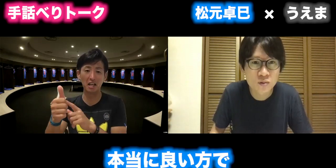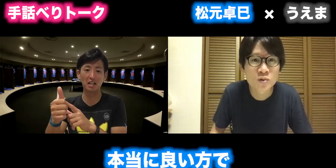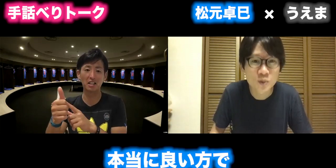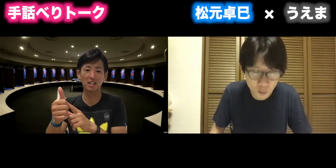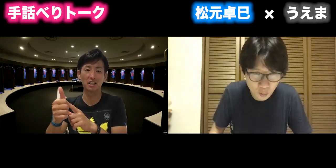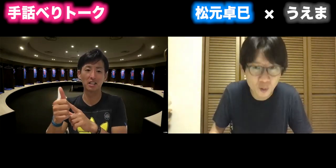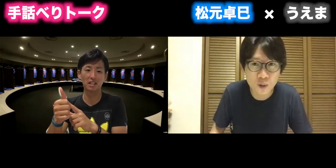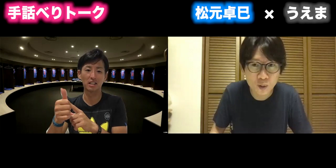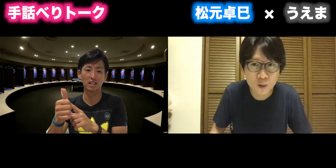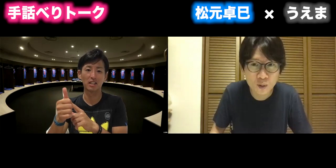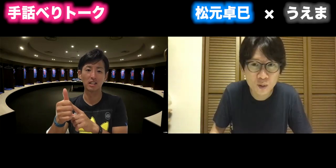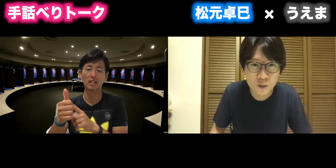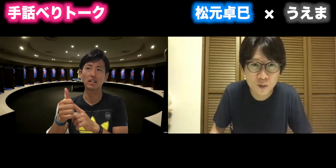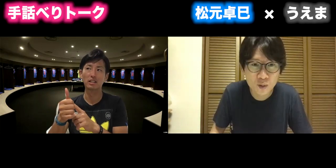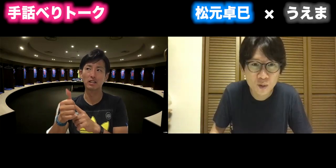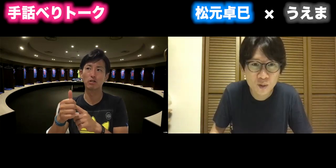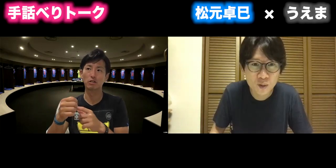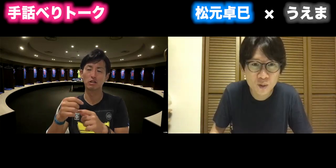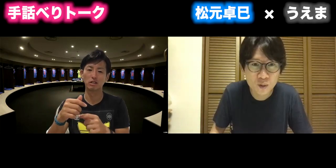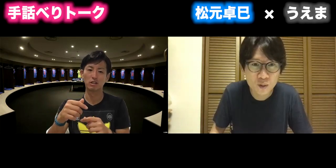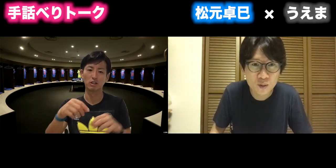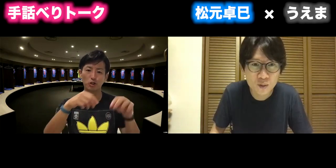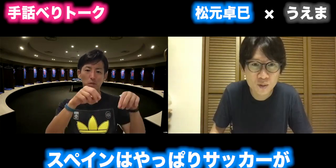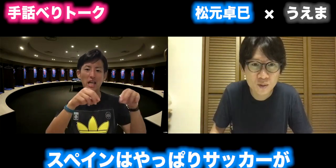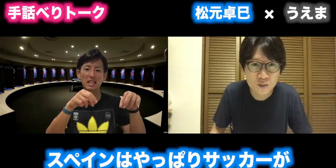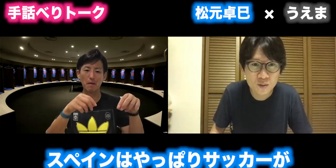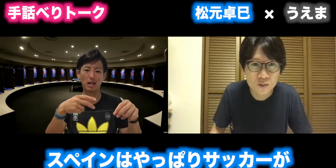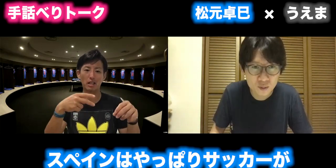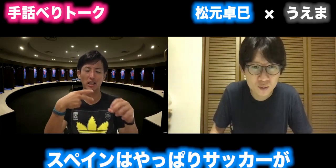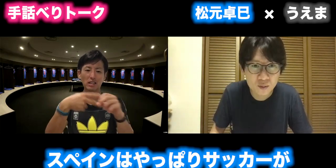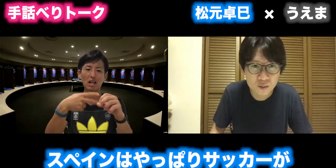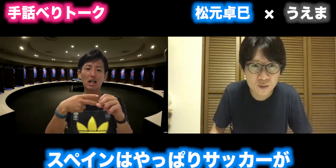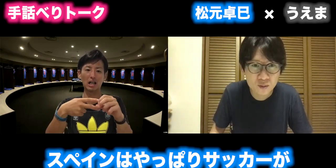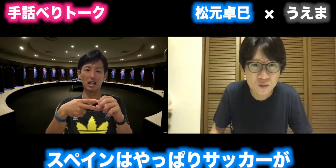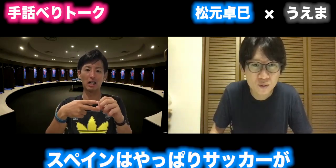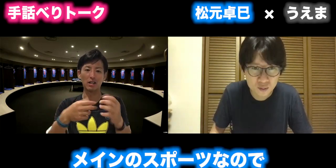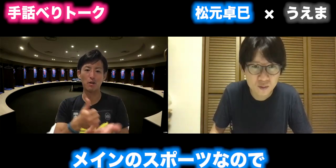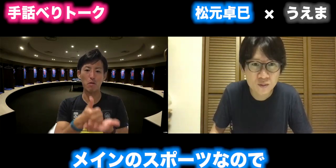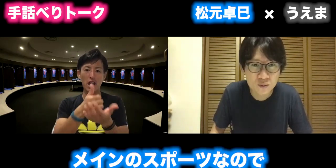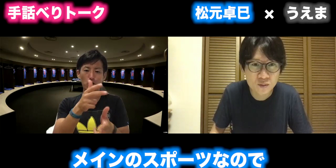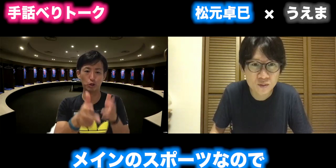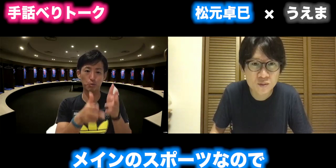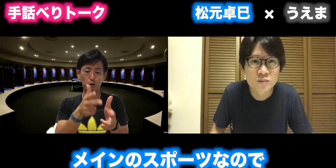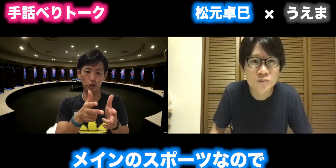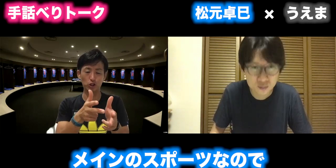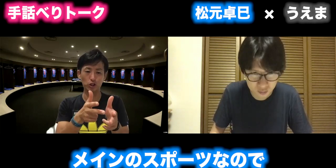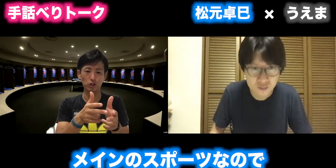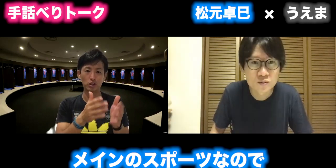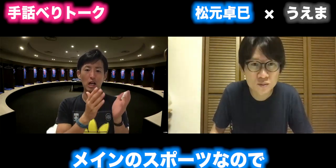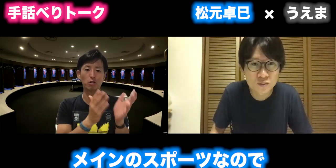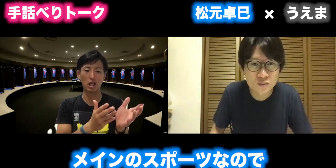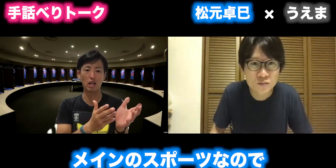誰もうそのスペインでパパサッカーがメインのスポーツ